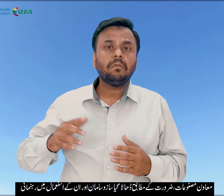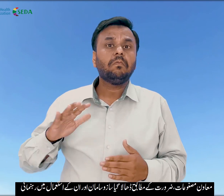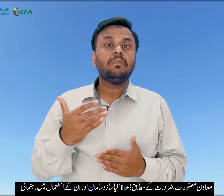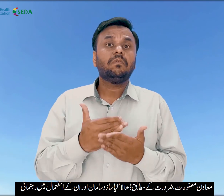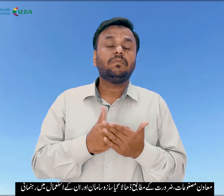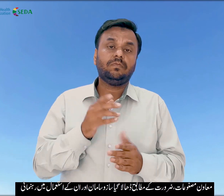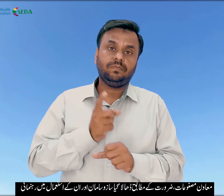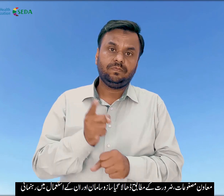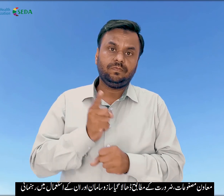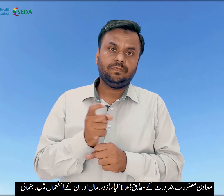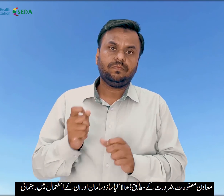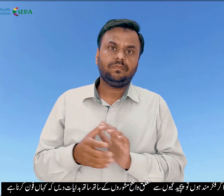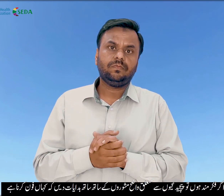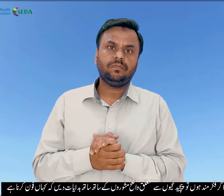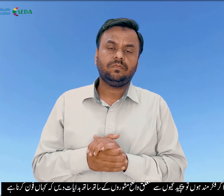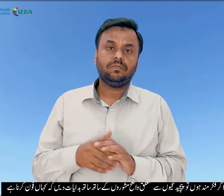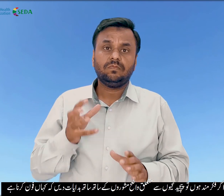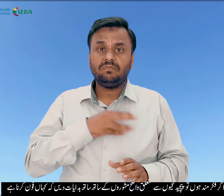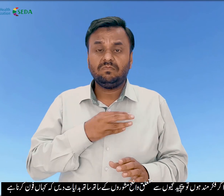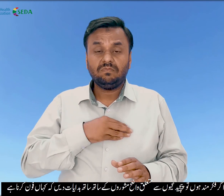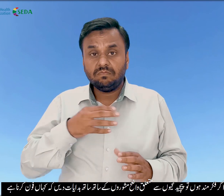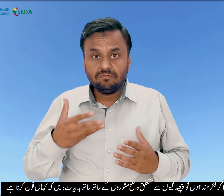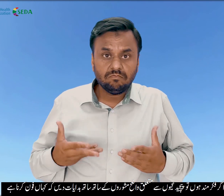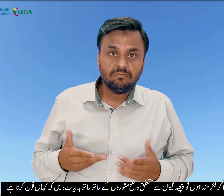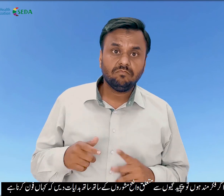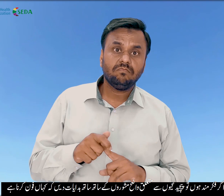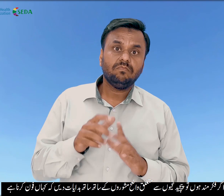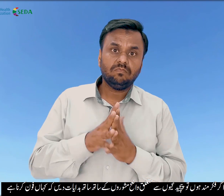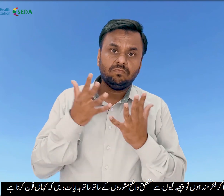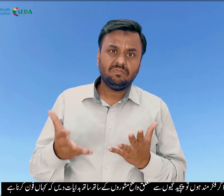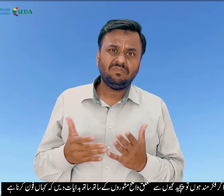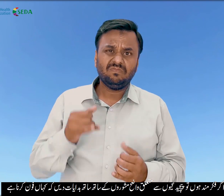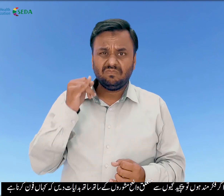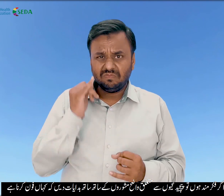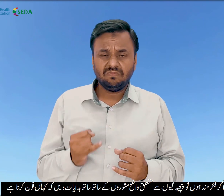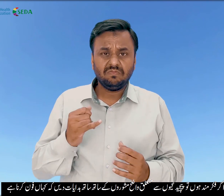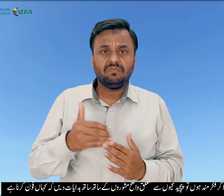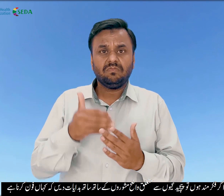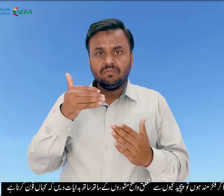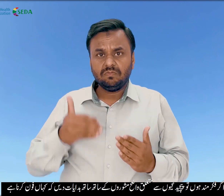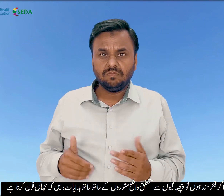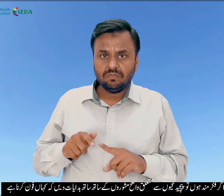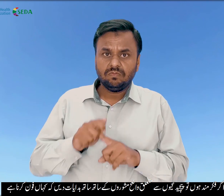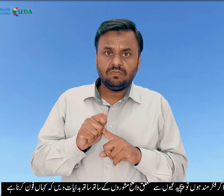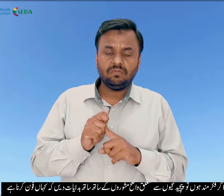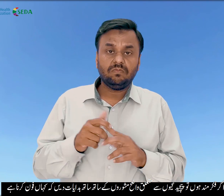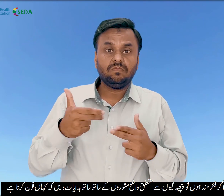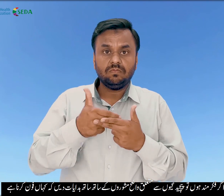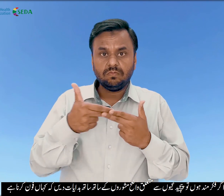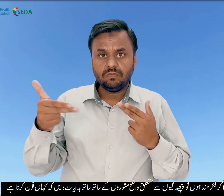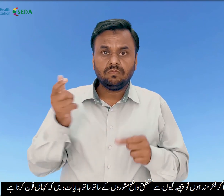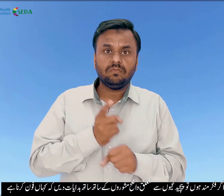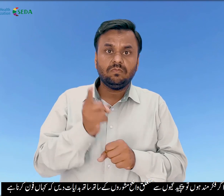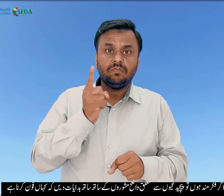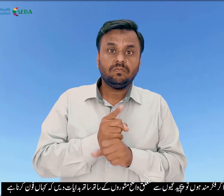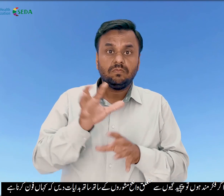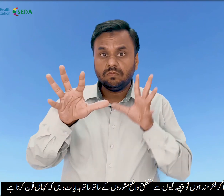رہنمائی۔ اگر فکر مند ہوں تو پیچیدگیوں سے متعلق واضح مشوروں کے ساتھ